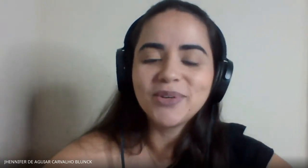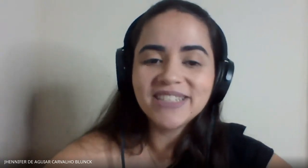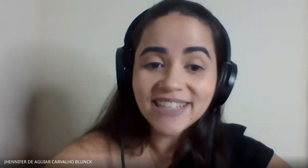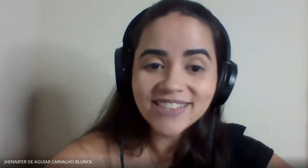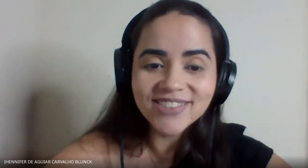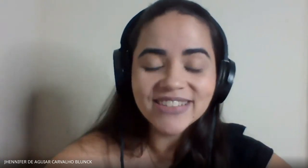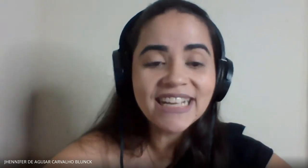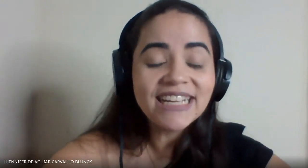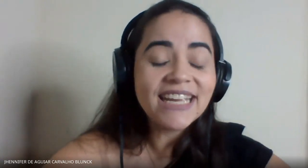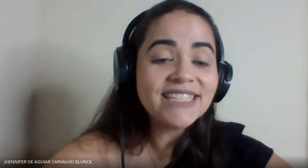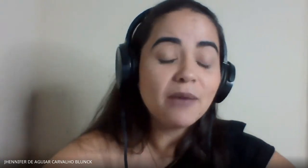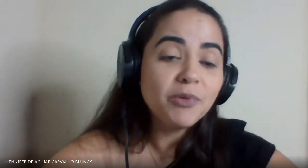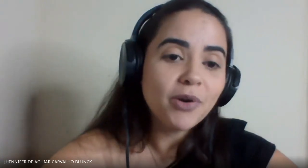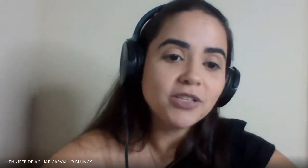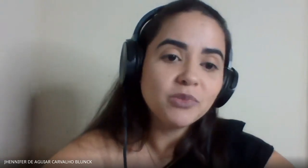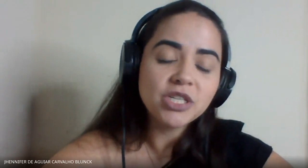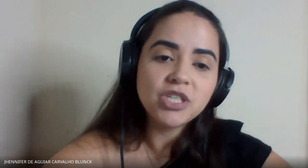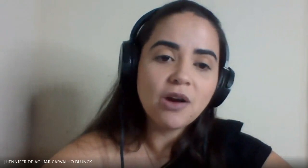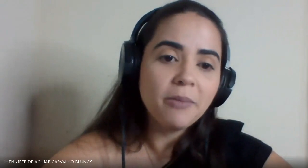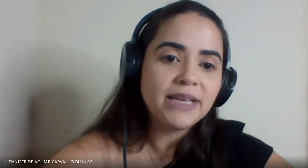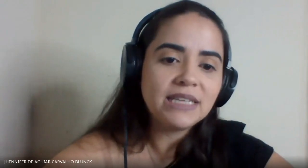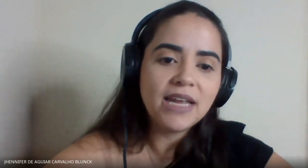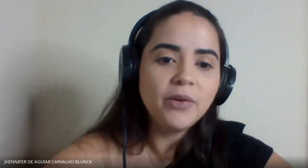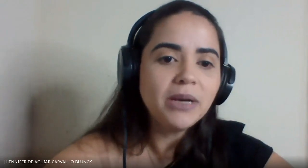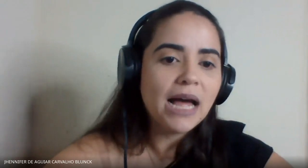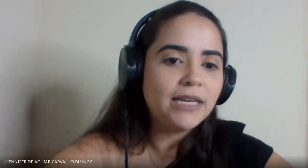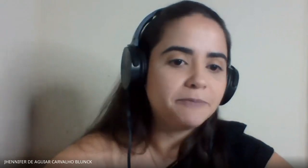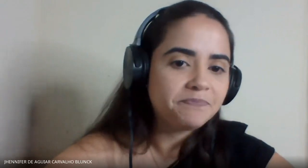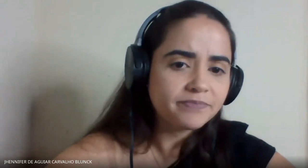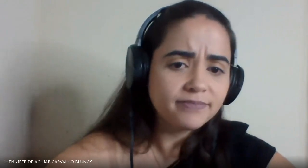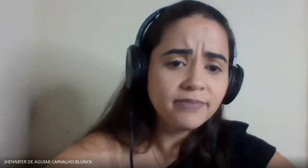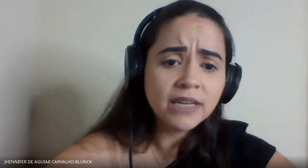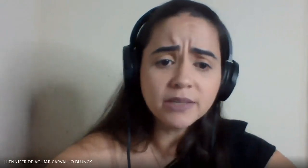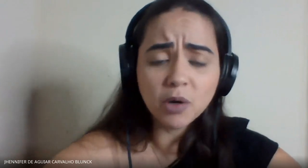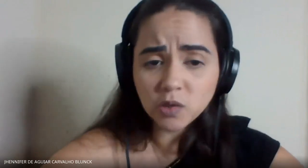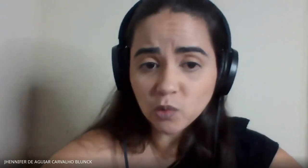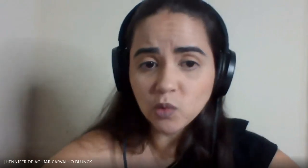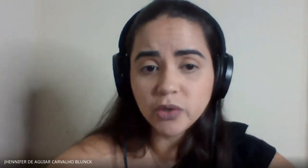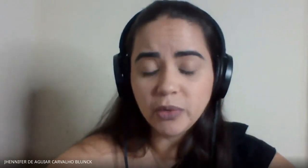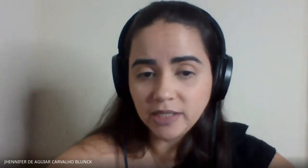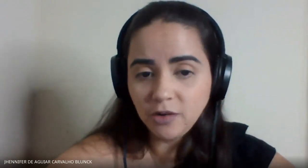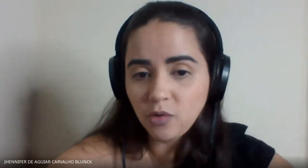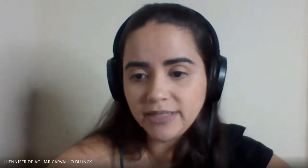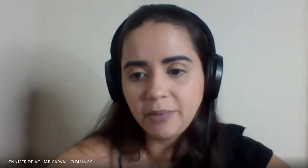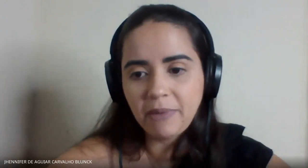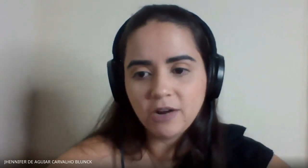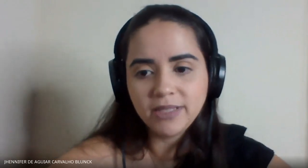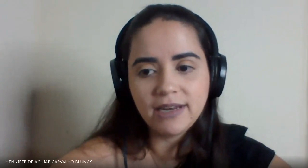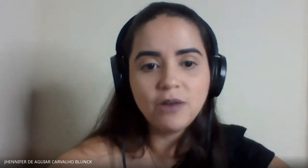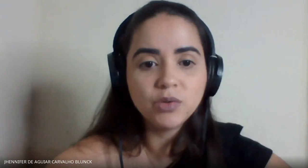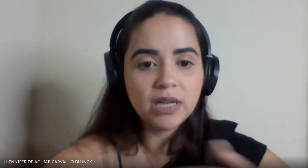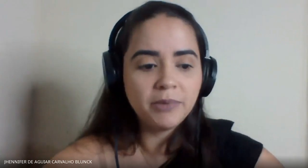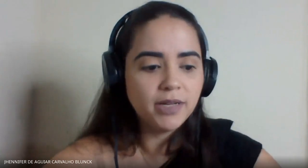se esforçando, quem sabe o próximo a gente já começa ele online. Esse próximo curso eu ainda não comecei a